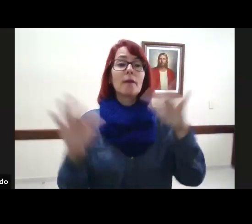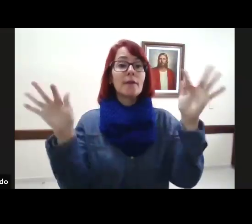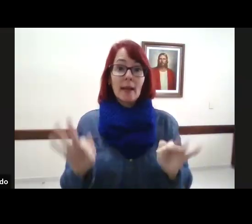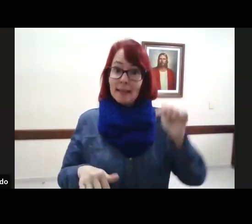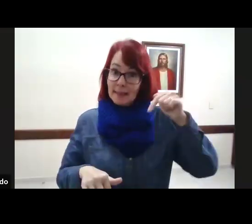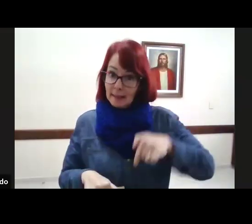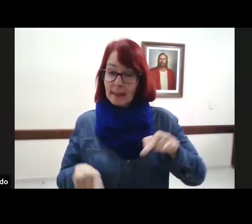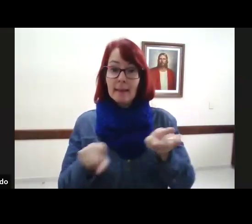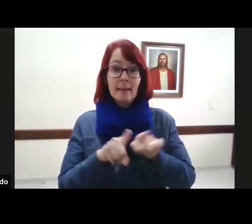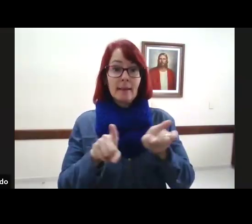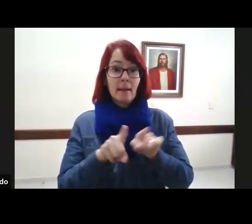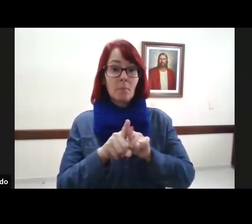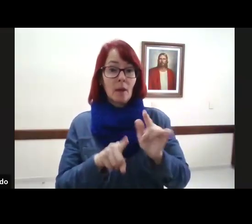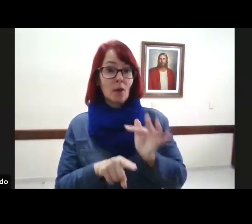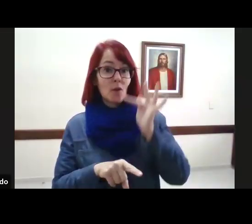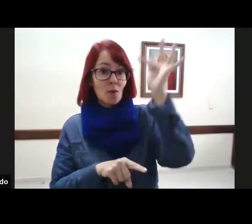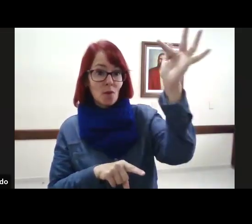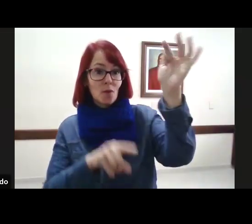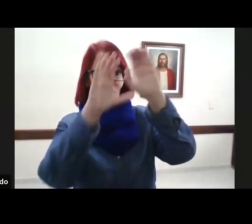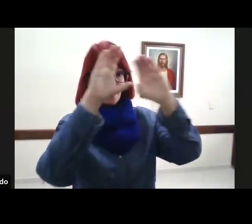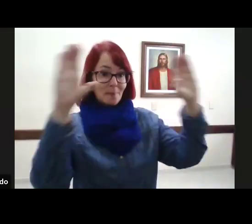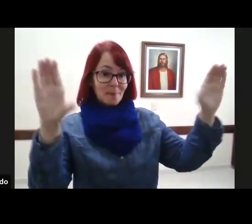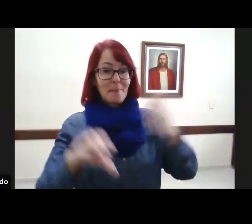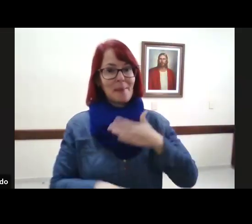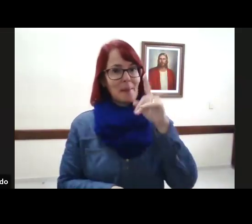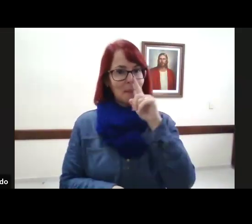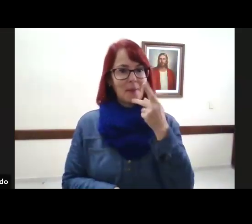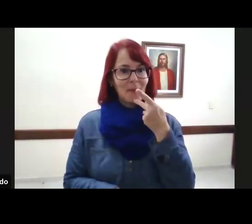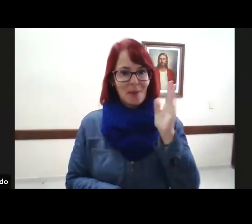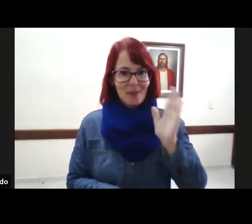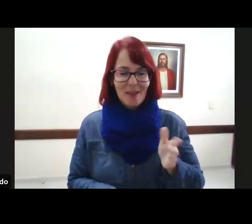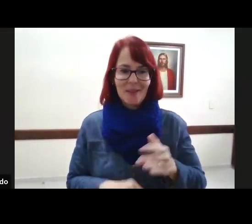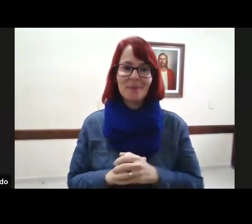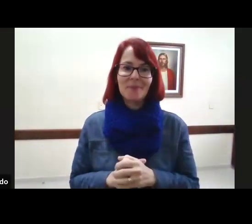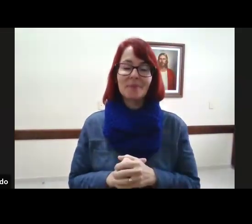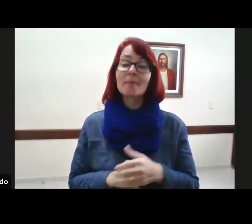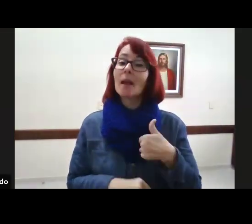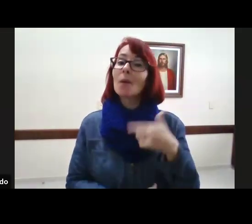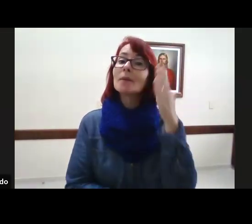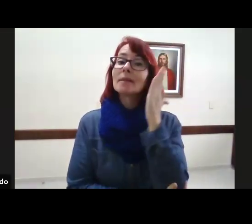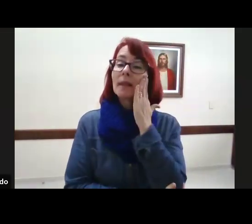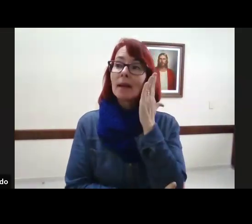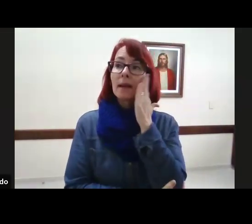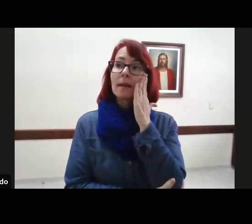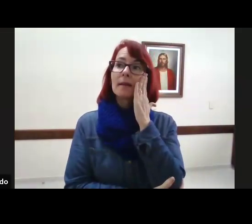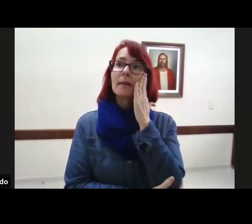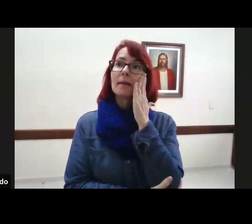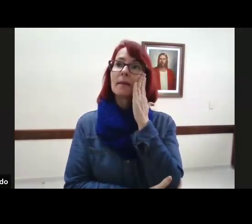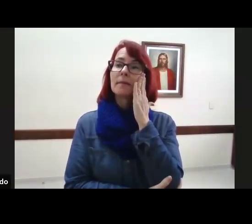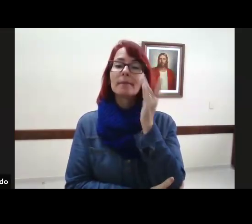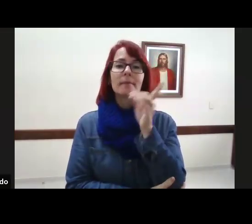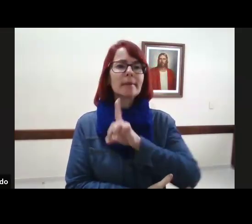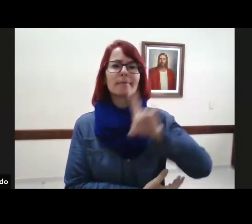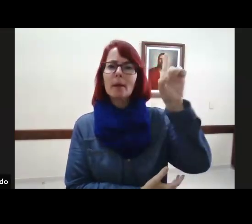vida como no mundo vindouro, que a minha mãe queria falar. E eu sei que Ele sempre vai nos levar